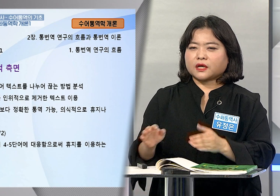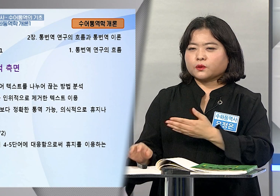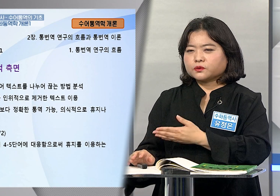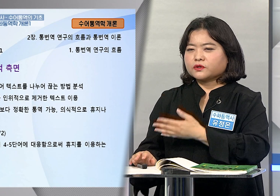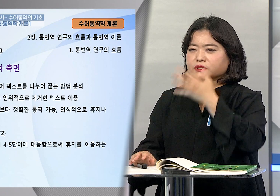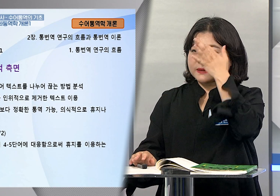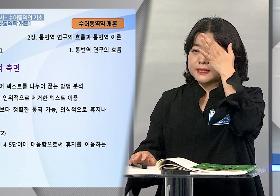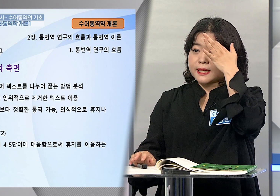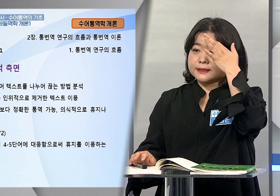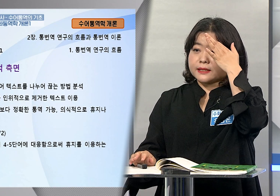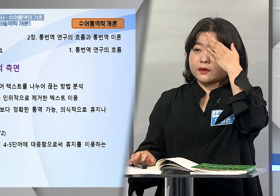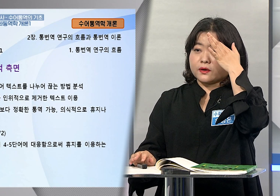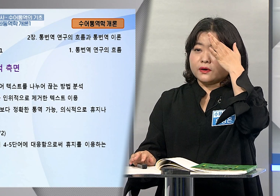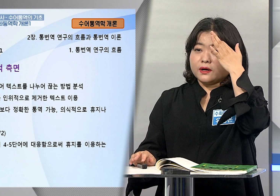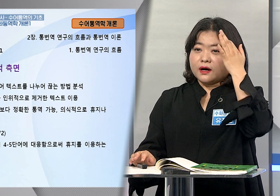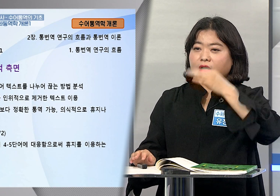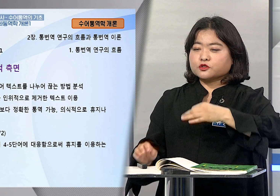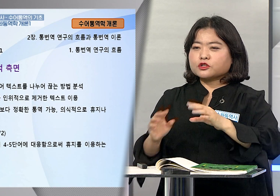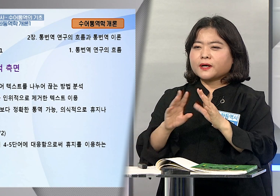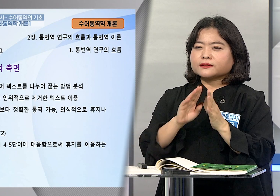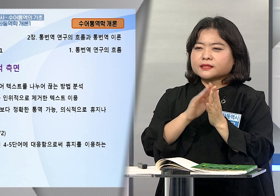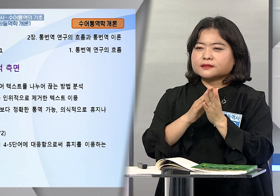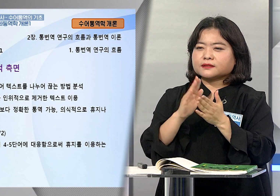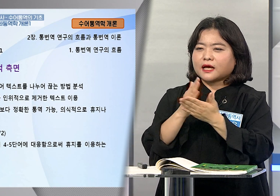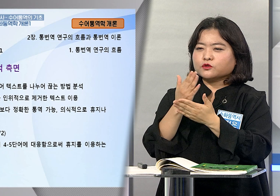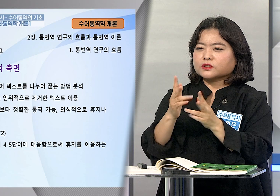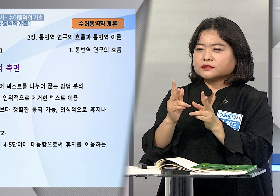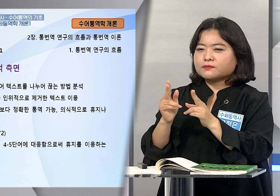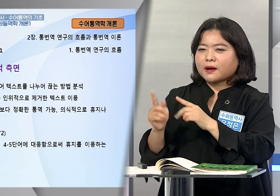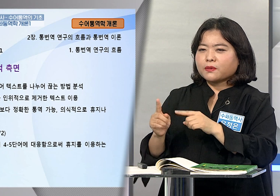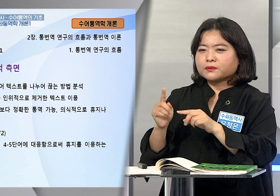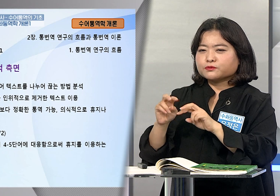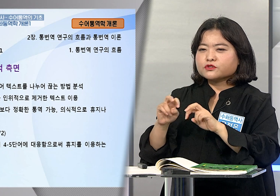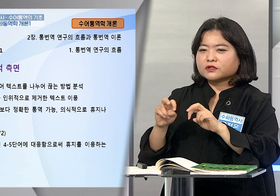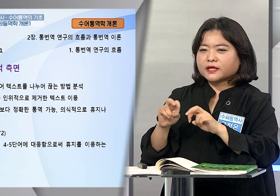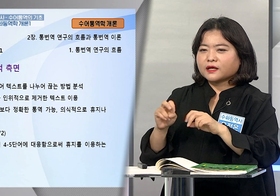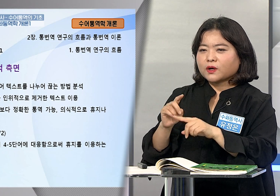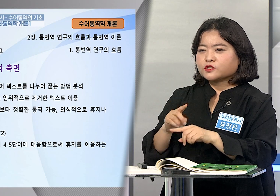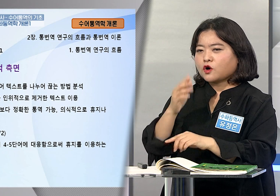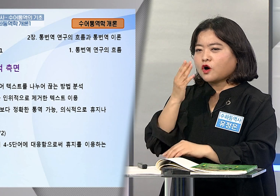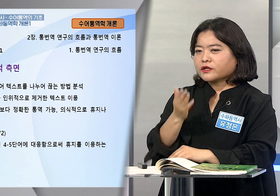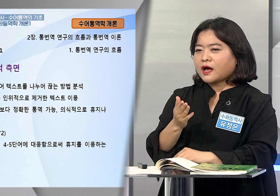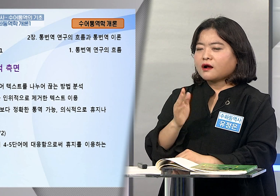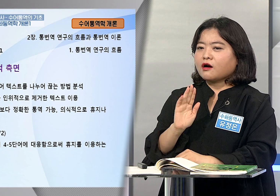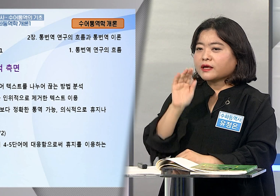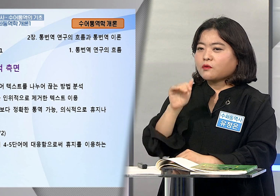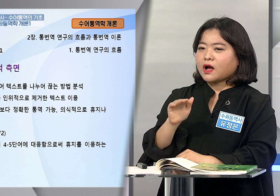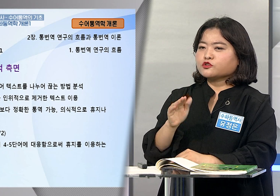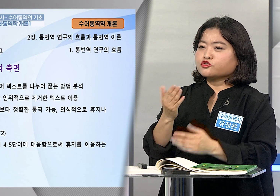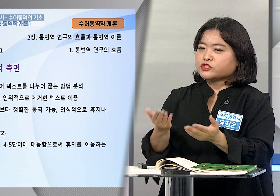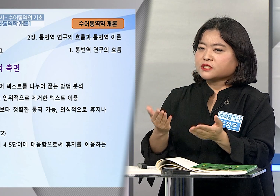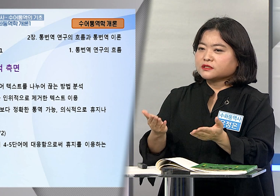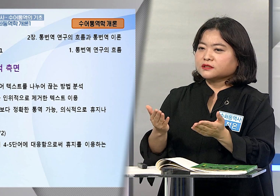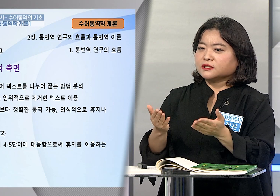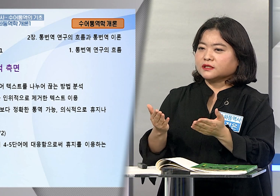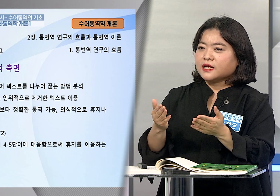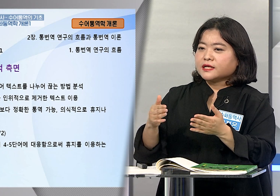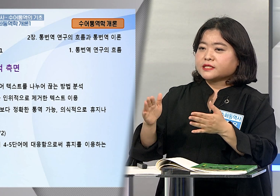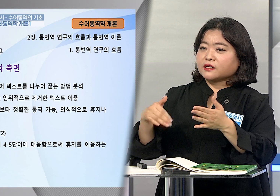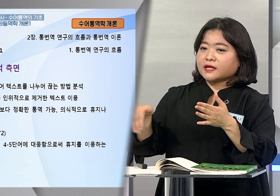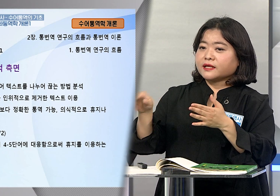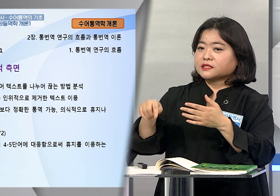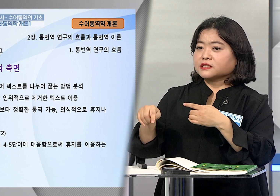그리고 자, 이것도 역시 마찬가지인데요. 출발어 텍스트를 나누어 끊는 방법을 분석을 했다고 하죠. 억양과 휴지